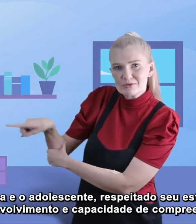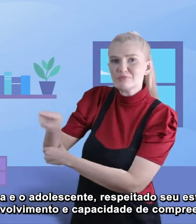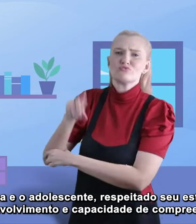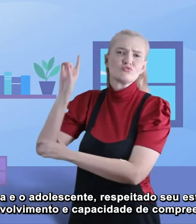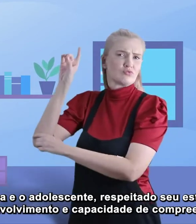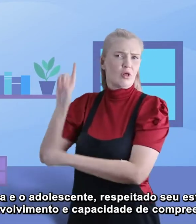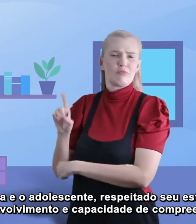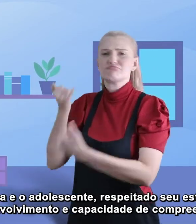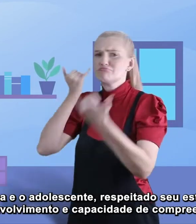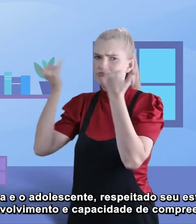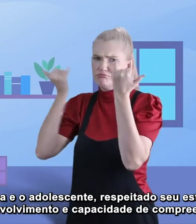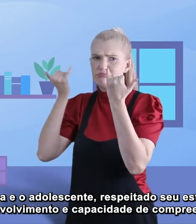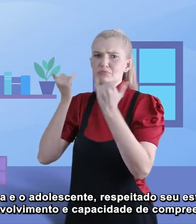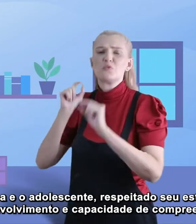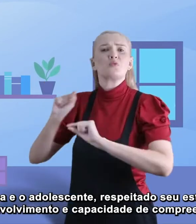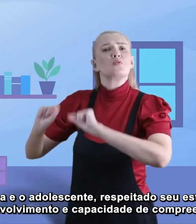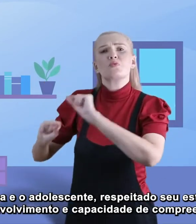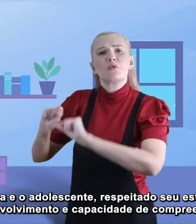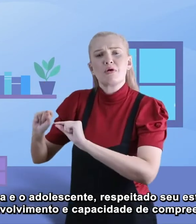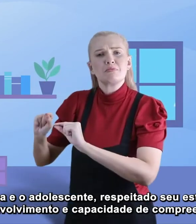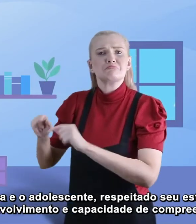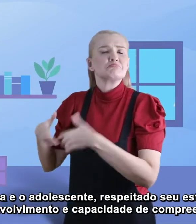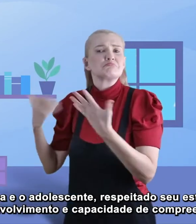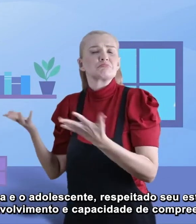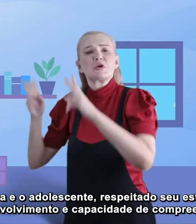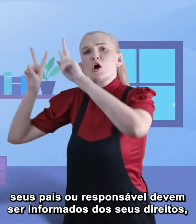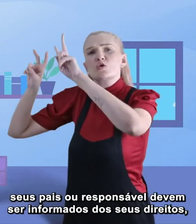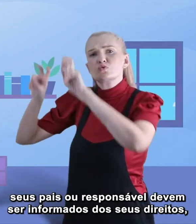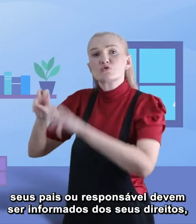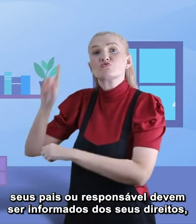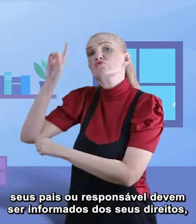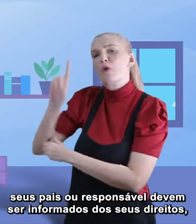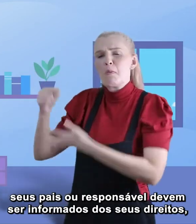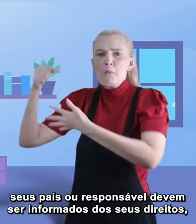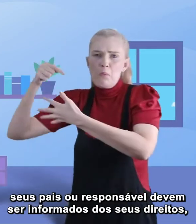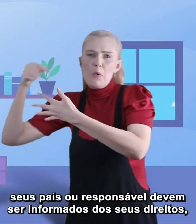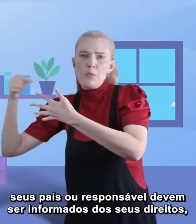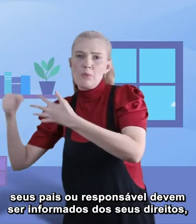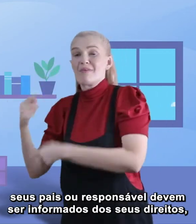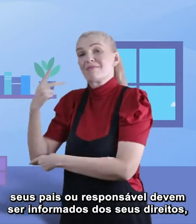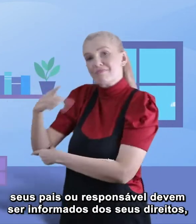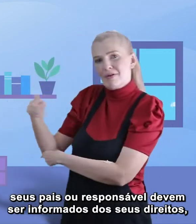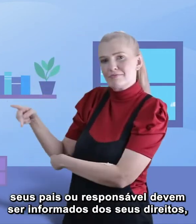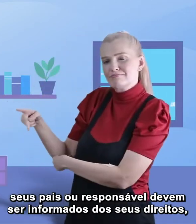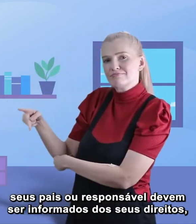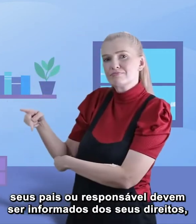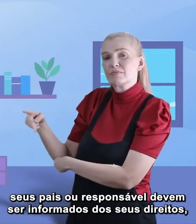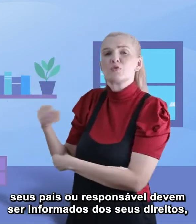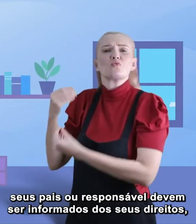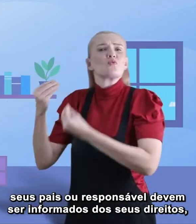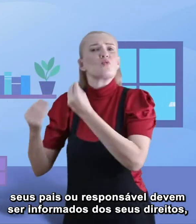desenvolvimento e capacidade de compreensão, seus pais ou responsável devem